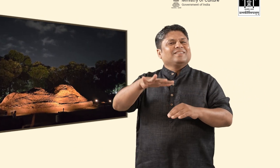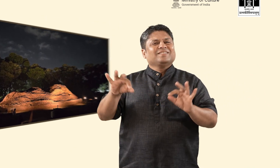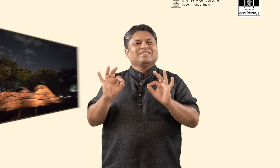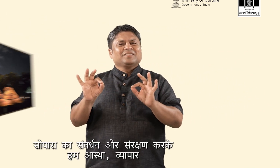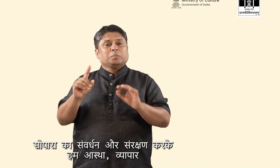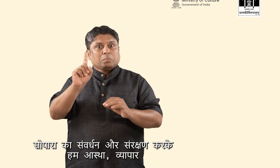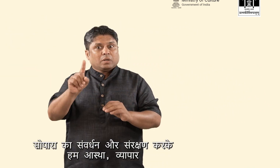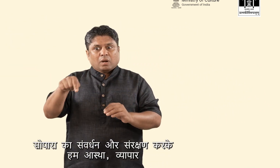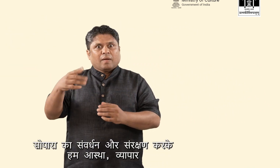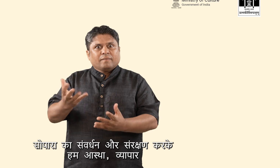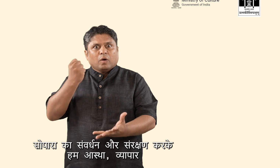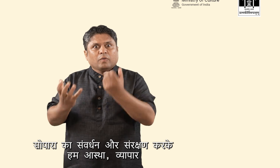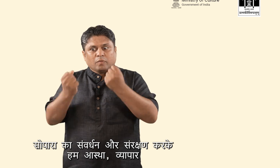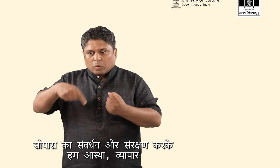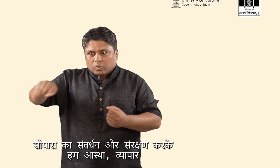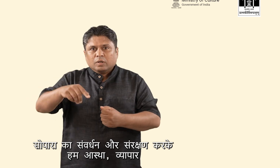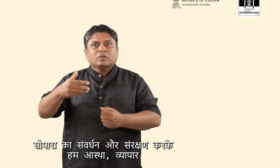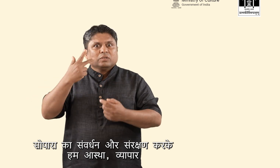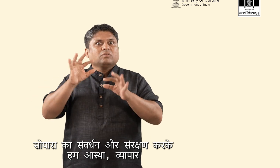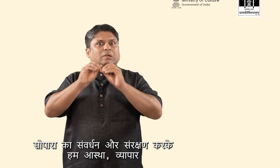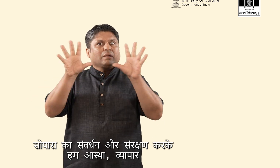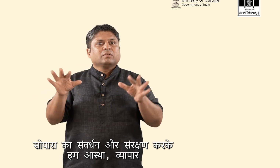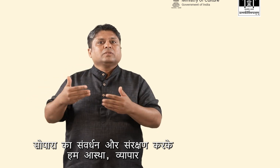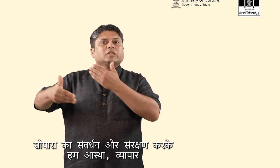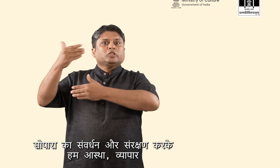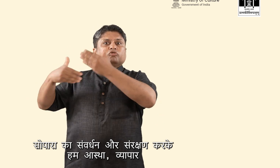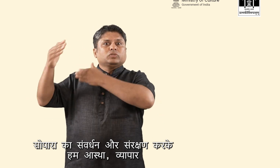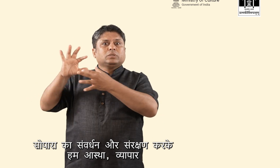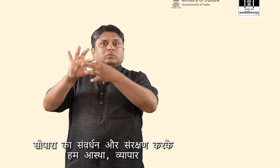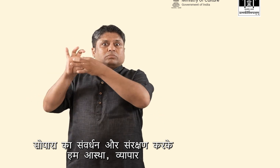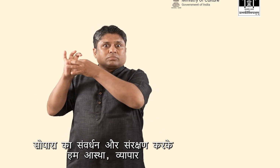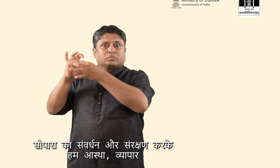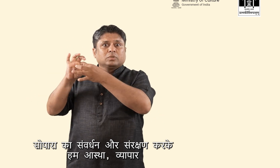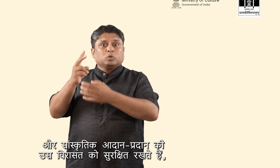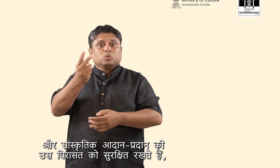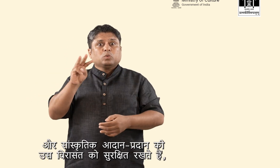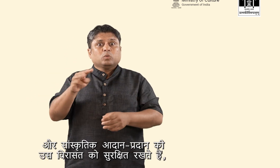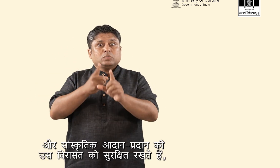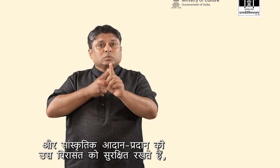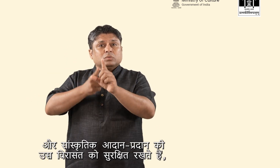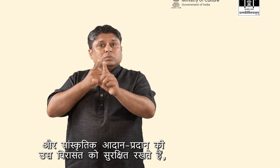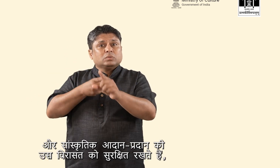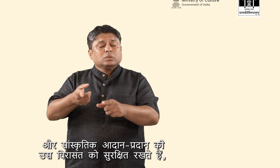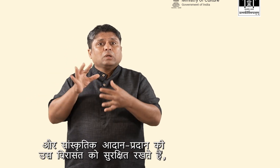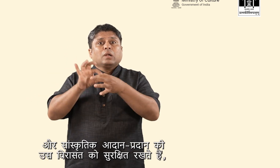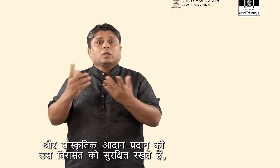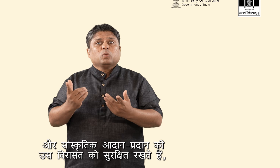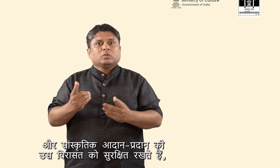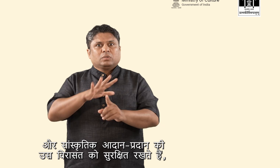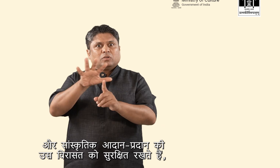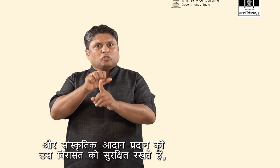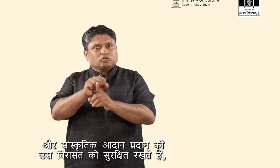है। सोपारा का संवर्धन और संरक्षण करके हम आस्था, व्यापार और सांस्कृतिक आदान प्रदान की